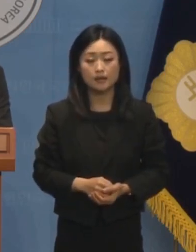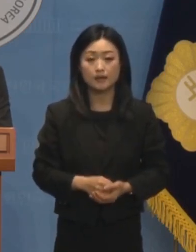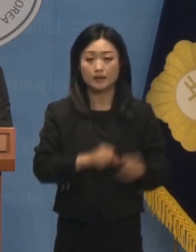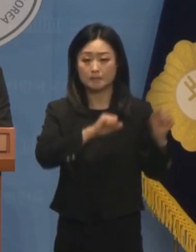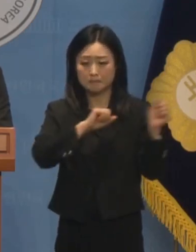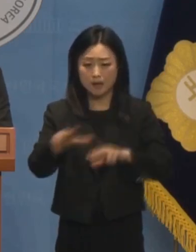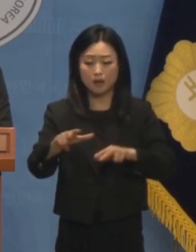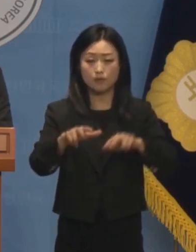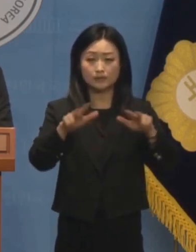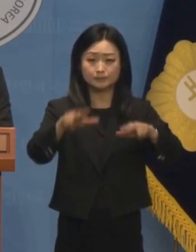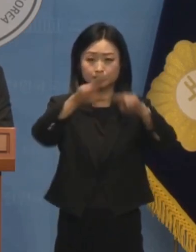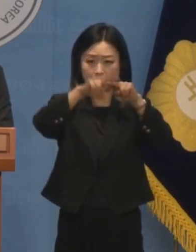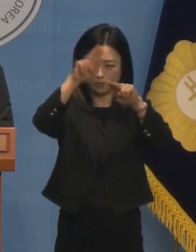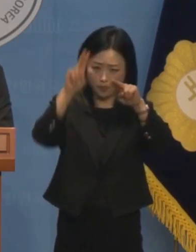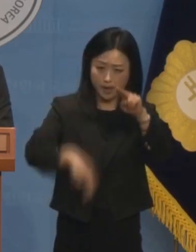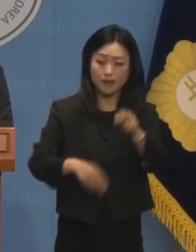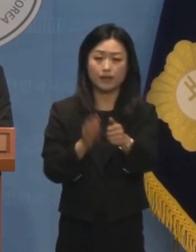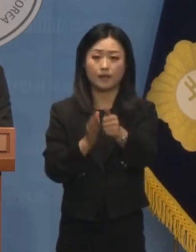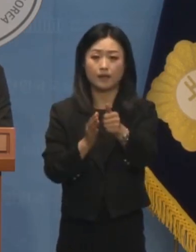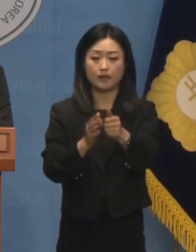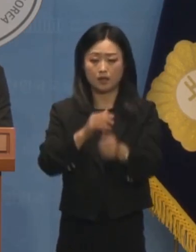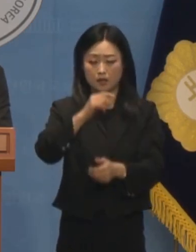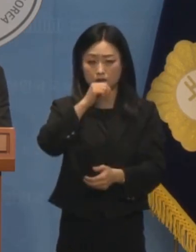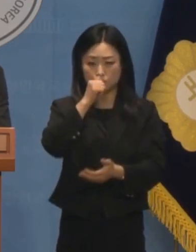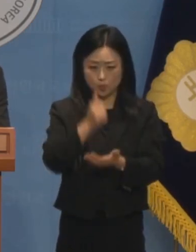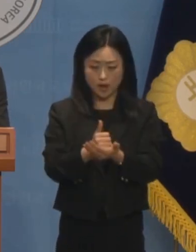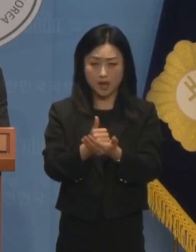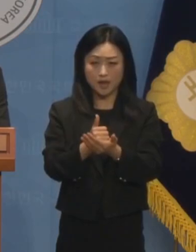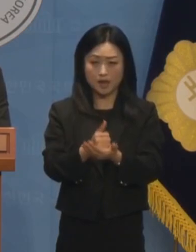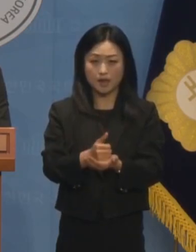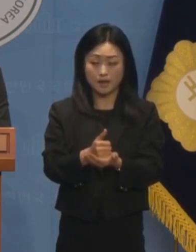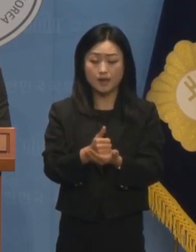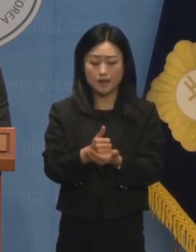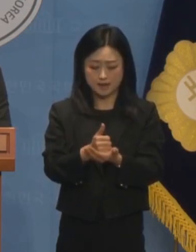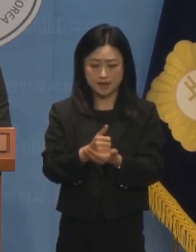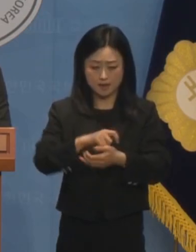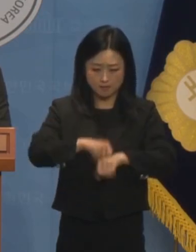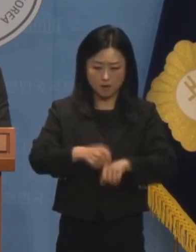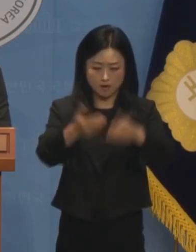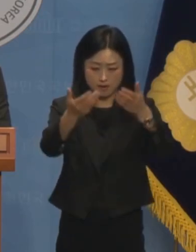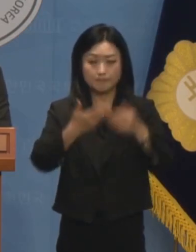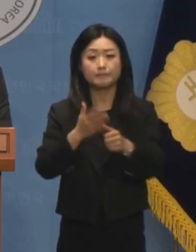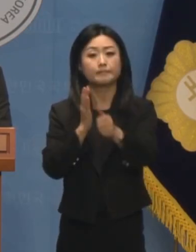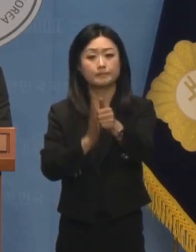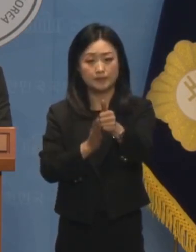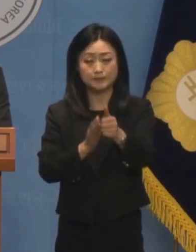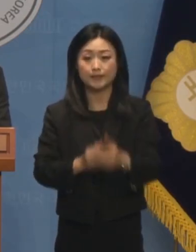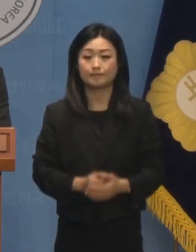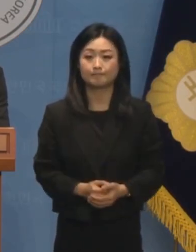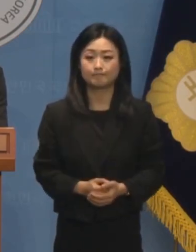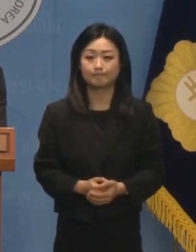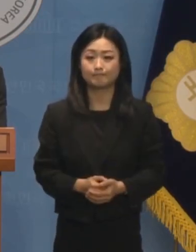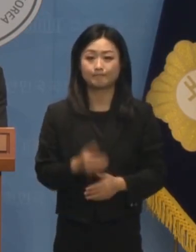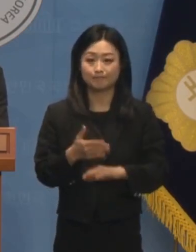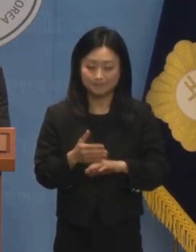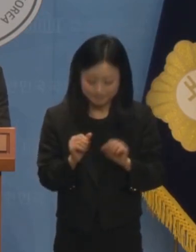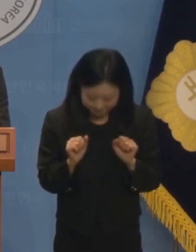즉각 사퇴하고 자신의 죗값을 엄중히 치러야 할 것입니다. 이상입니다.